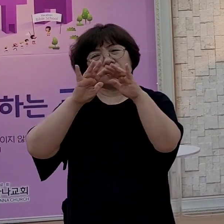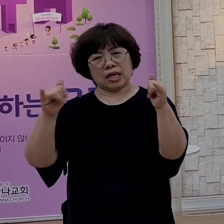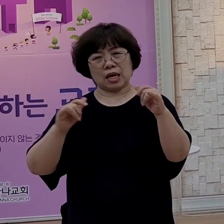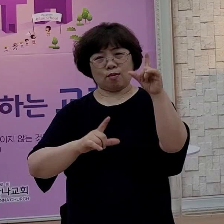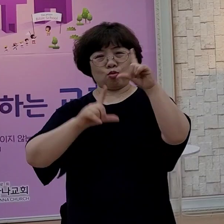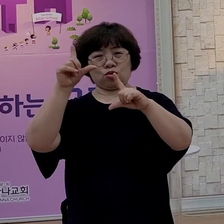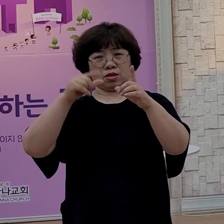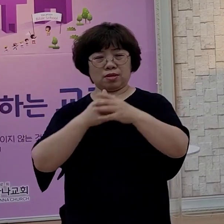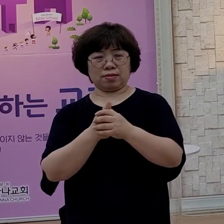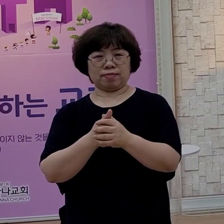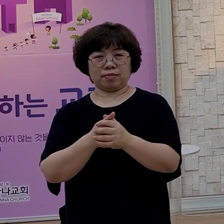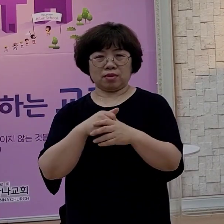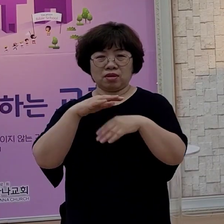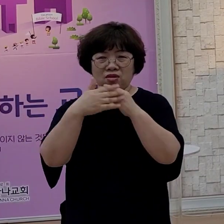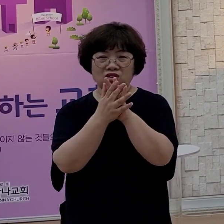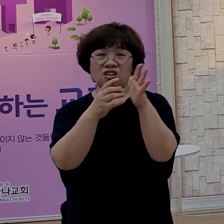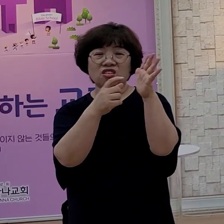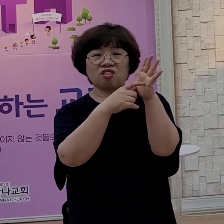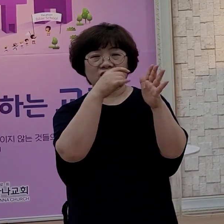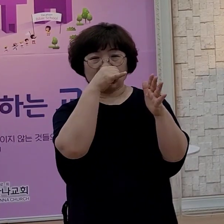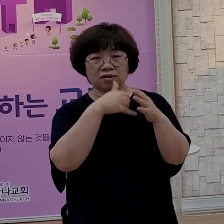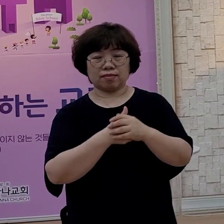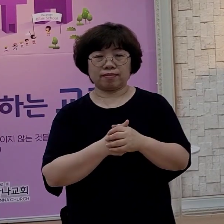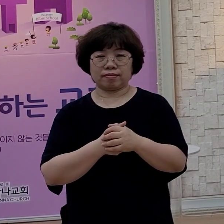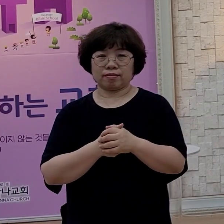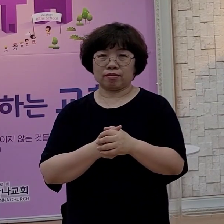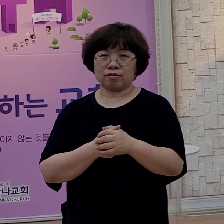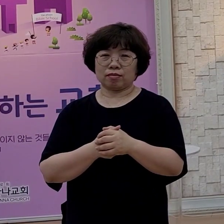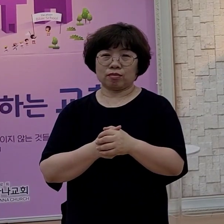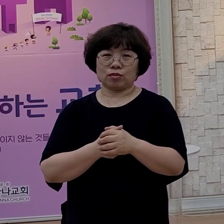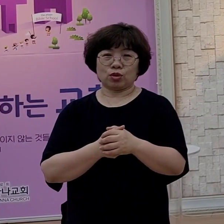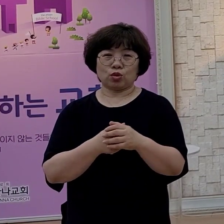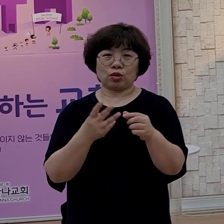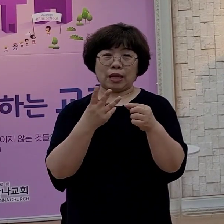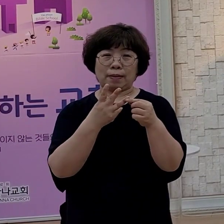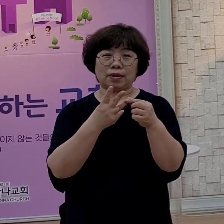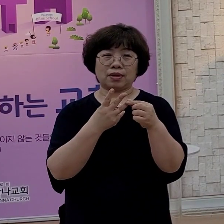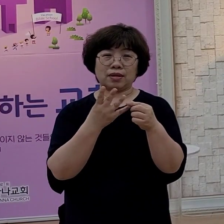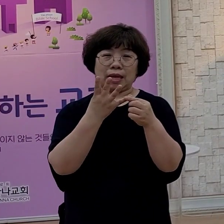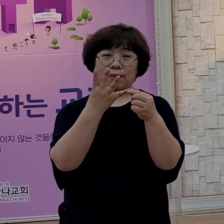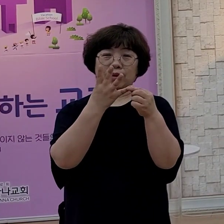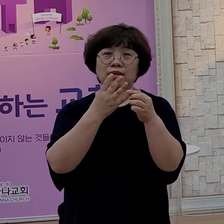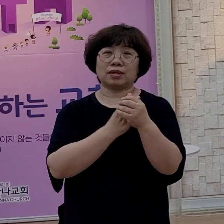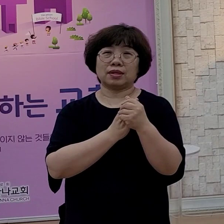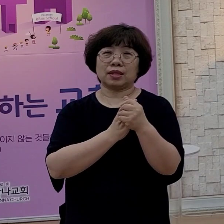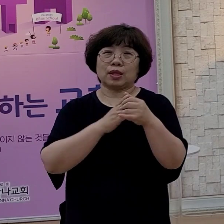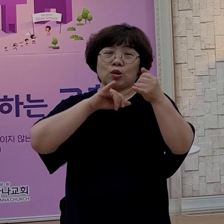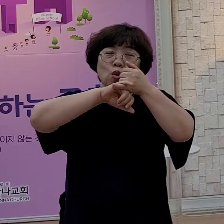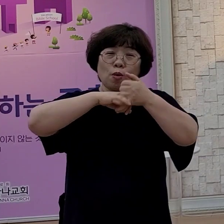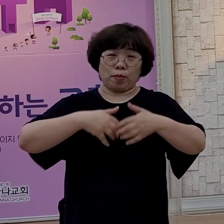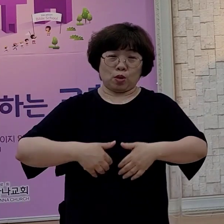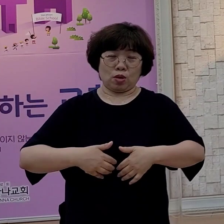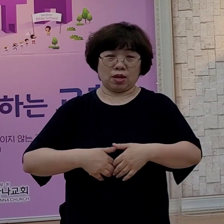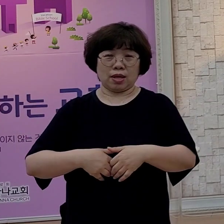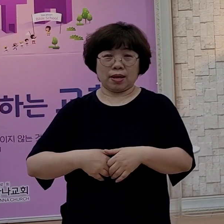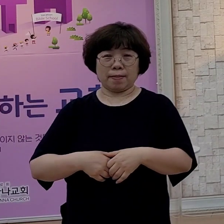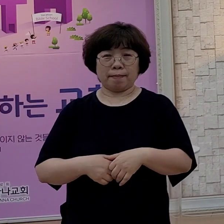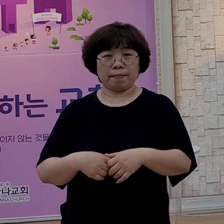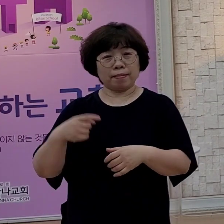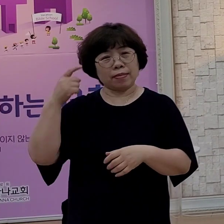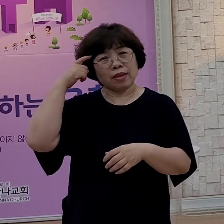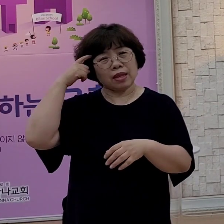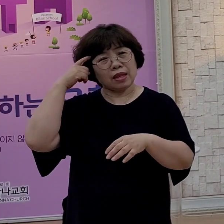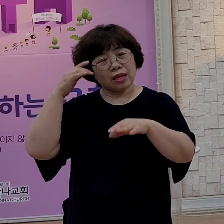자다라는 것을 성경은 말씀합니다. 또 한 가지 더 있네요. 꼭 필요한 부분인데